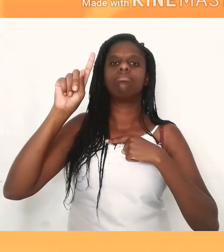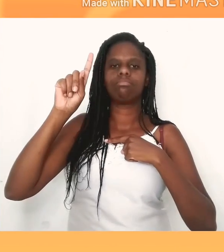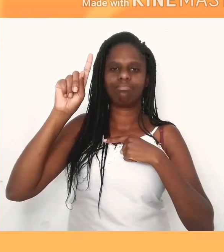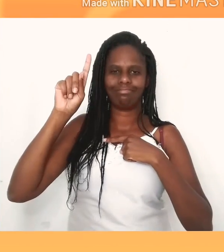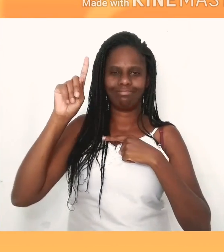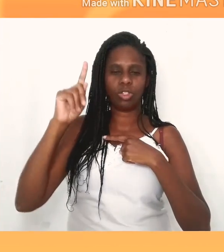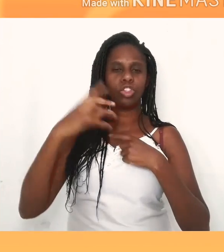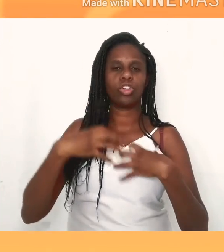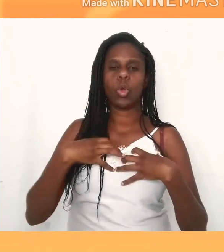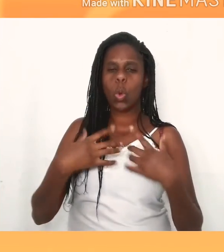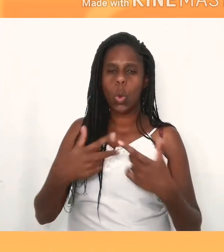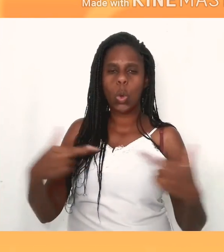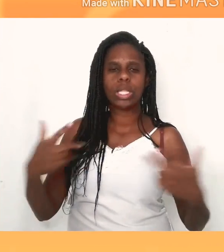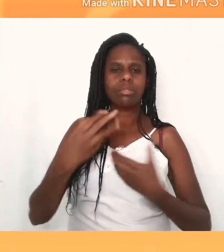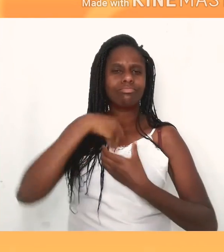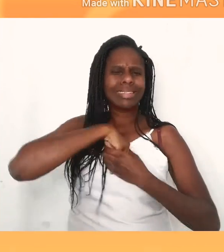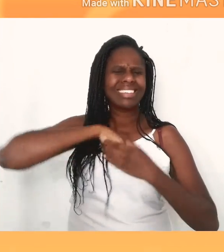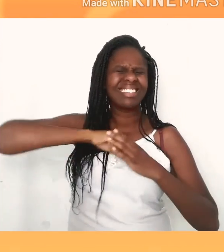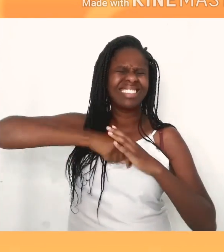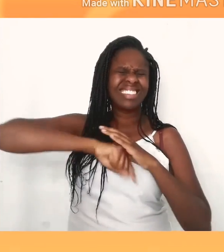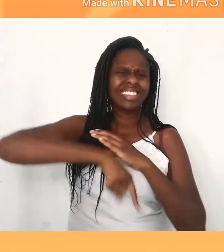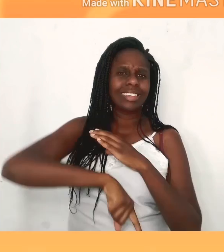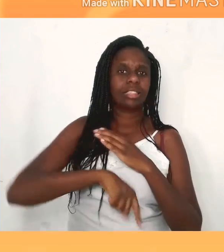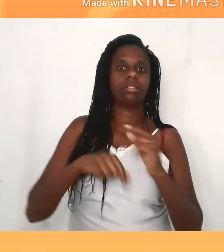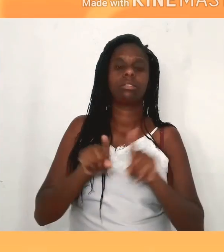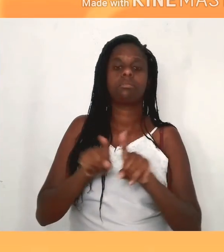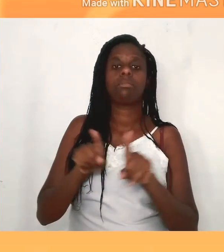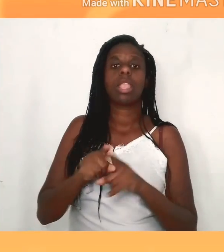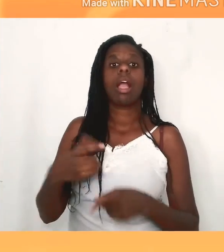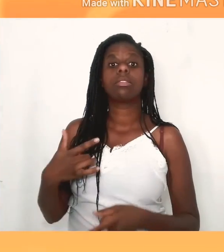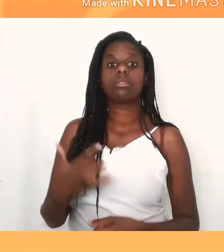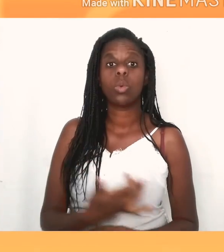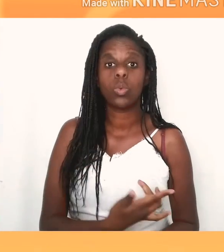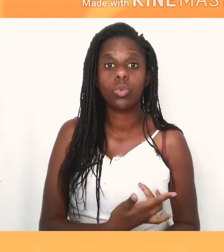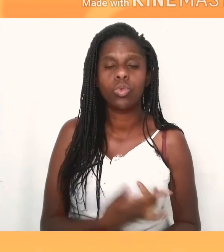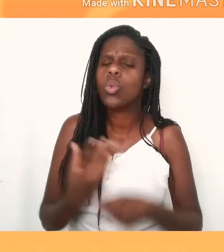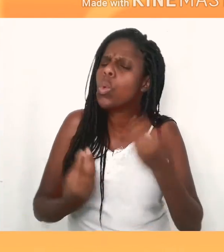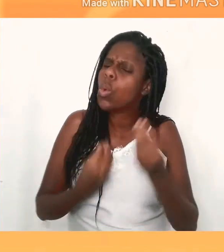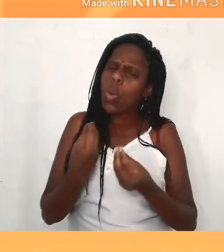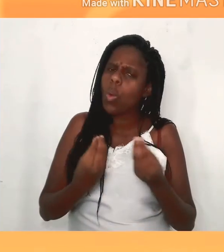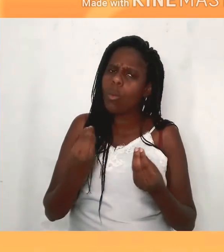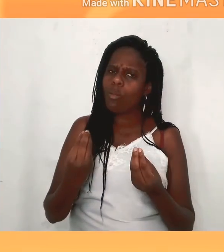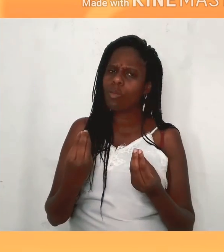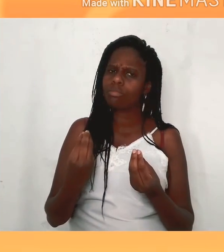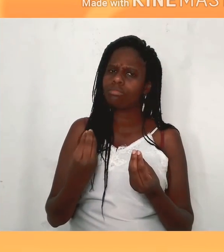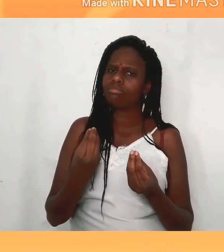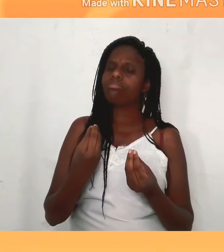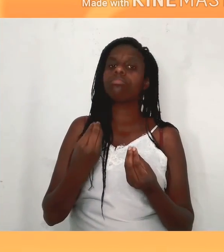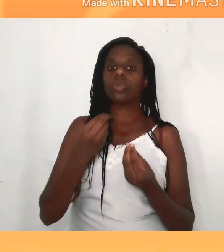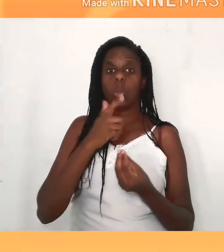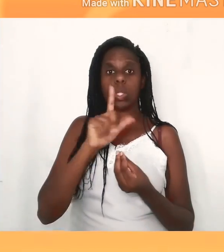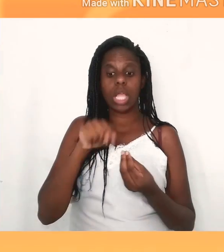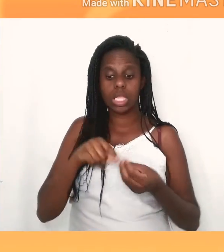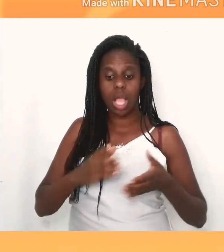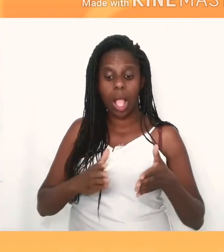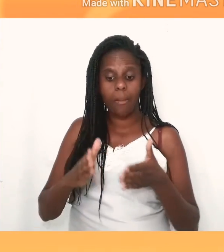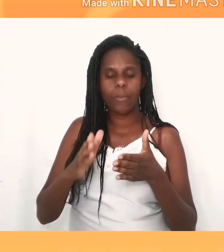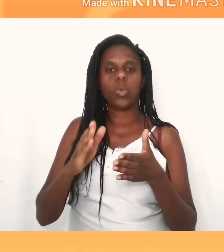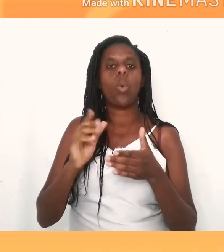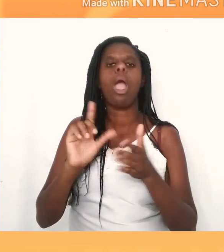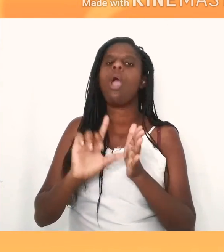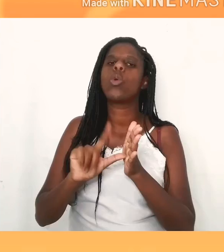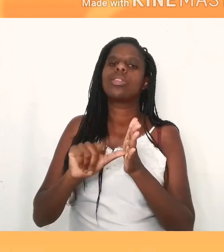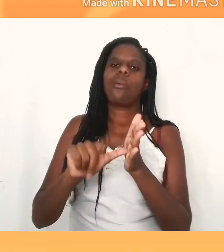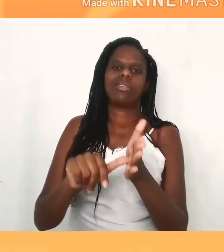dos nossos condicionamentos mais profundos. E a saúde é algo que você obtém para poder trilhar